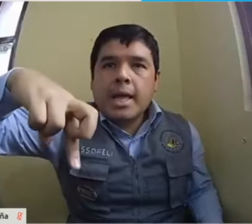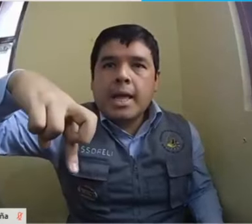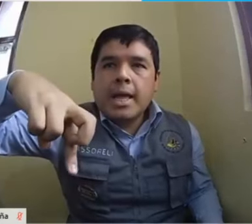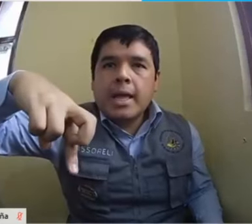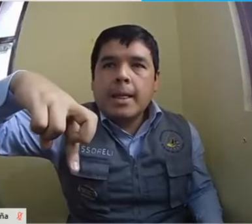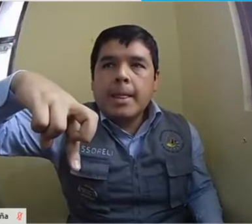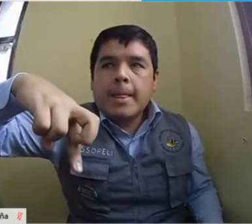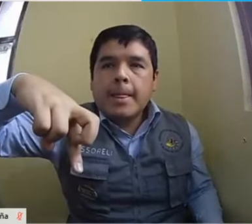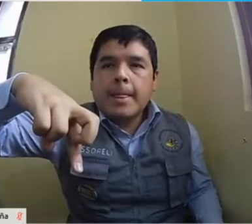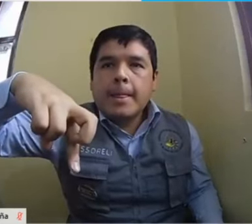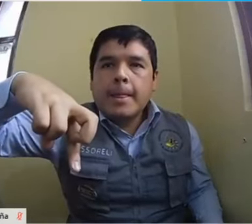P,